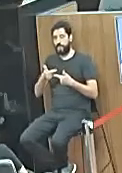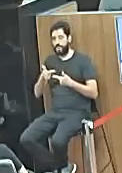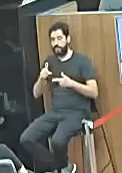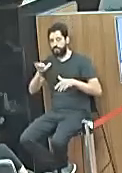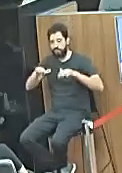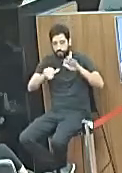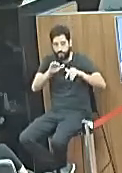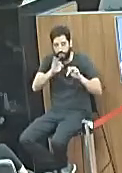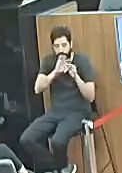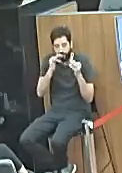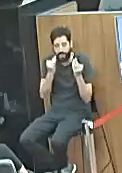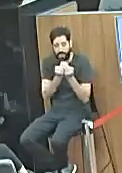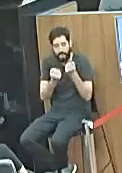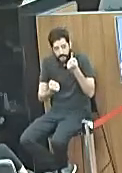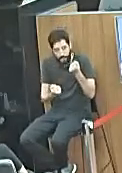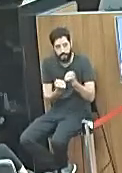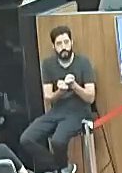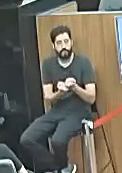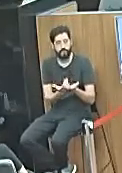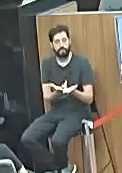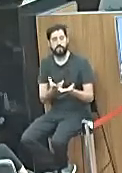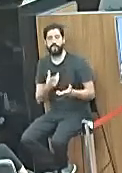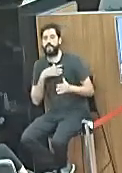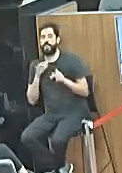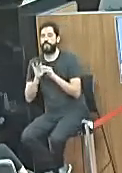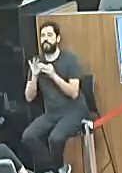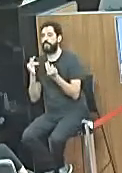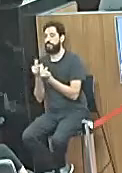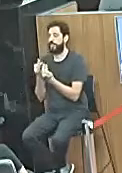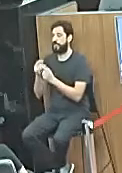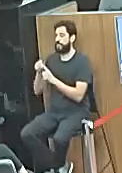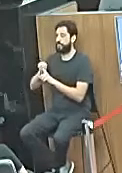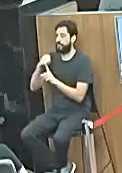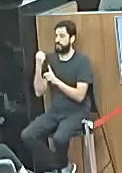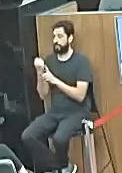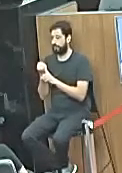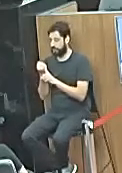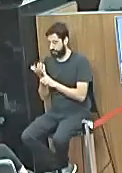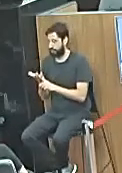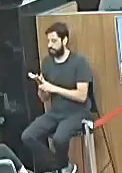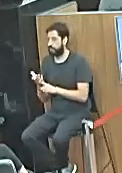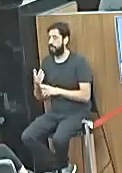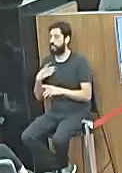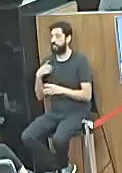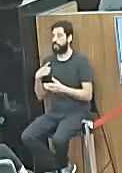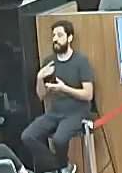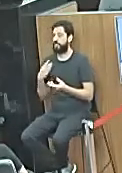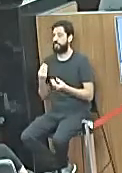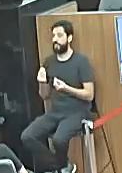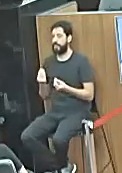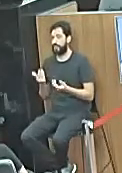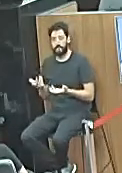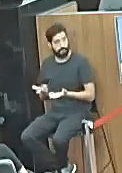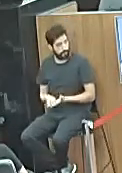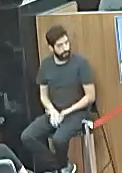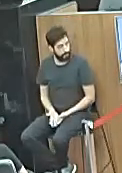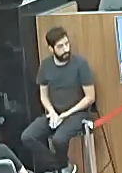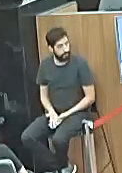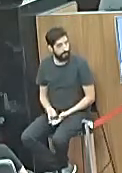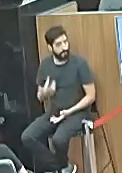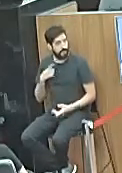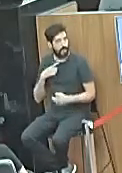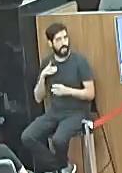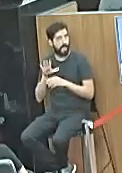assegurar capacidade de atendimento de demandas sócio assistencial e atender as deliberações da conferência estadual de assistência social